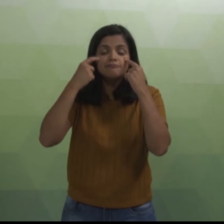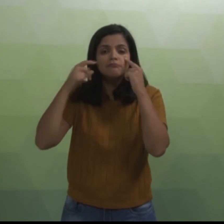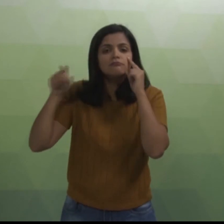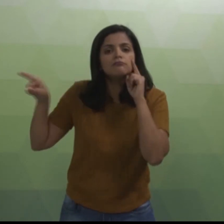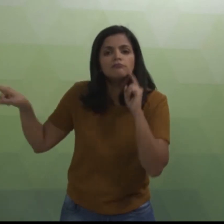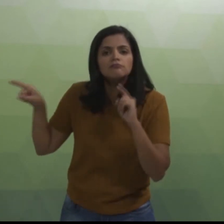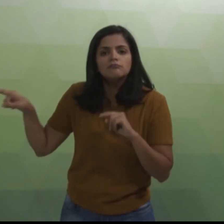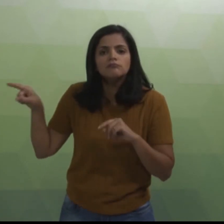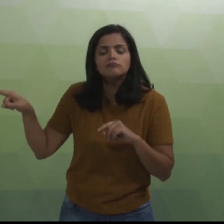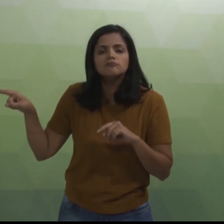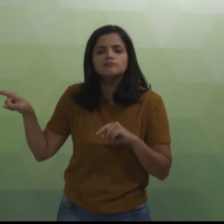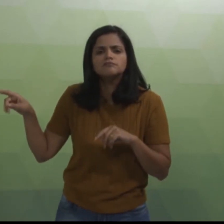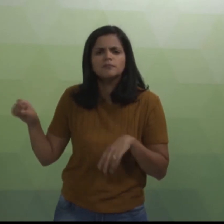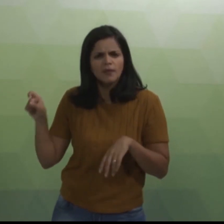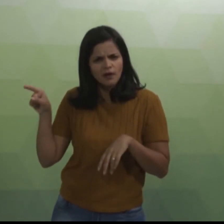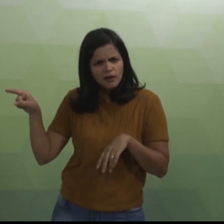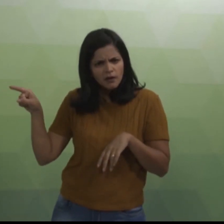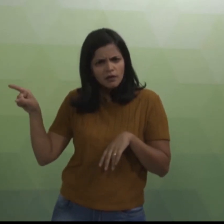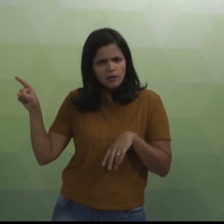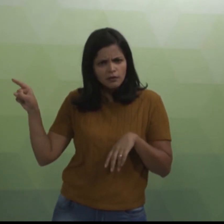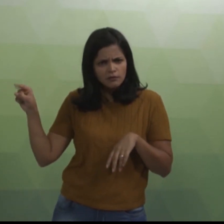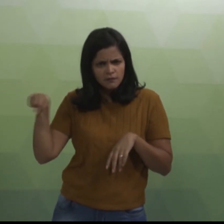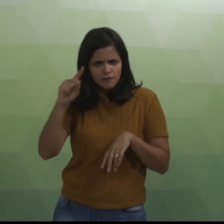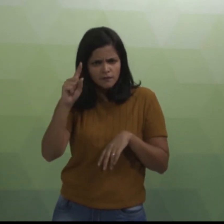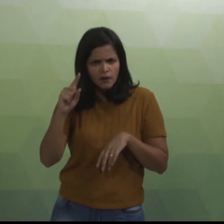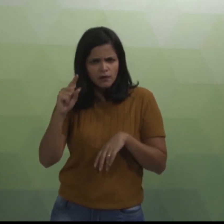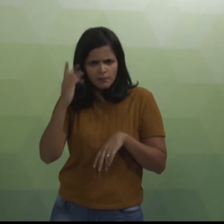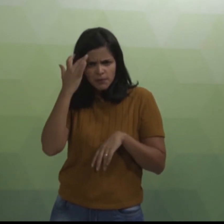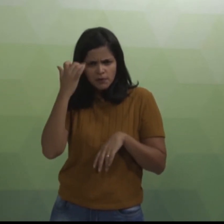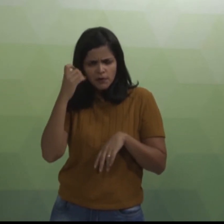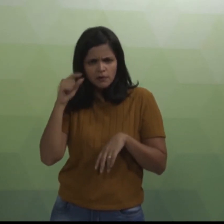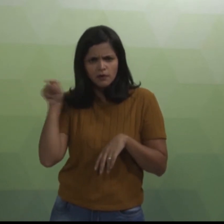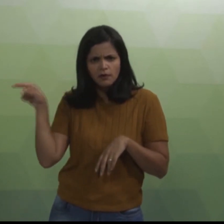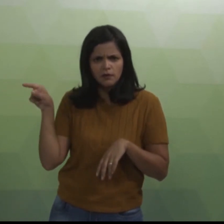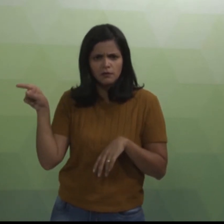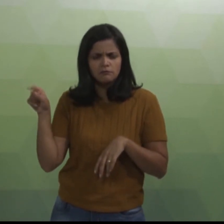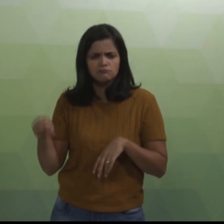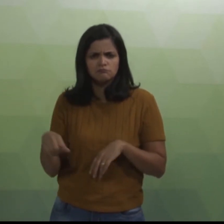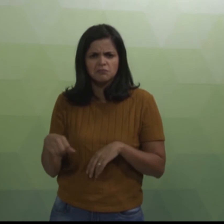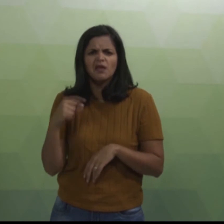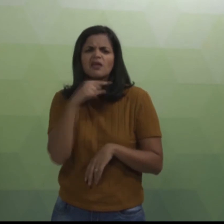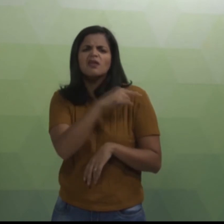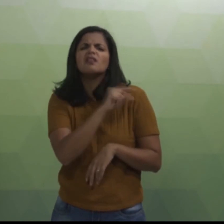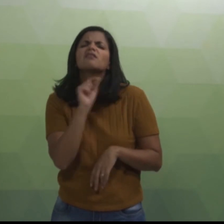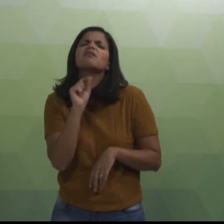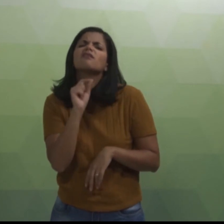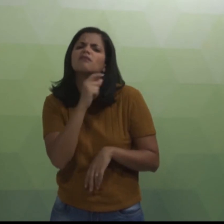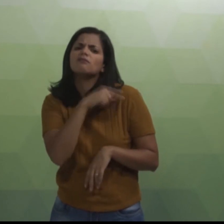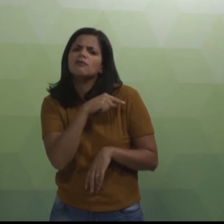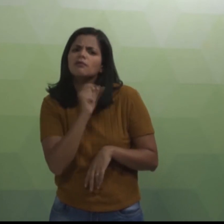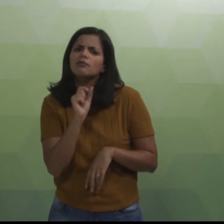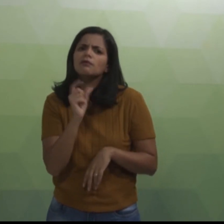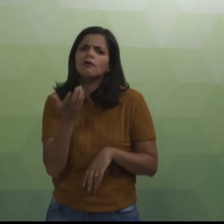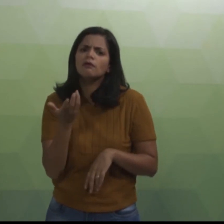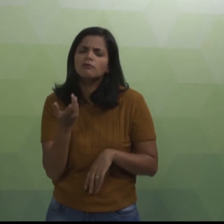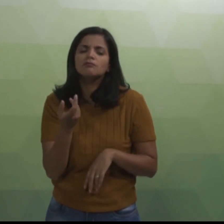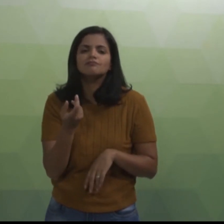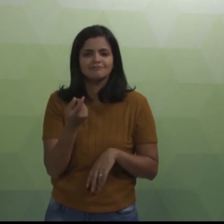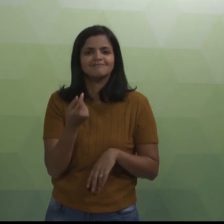Se eu marco, aponto e olho, não é terceira pessoa. A terceira pessoa não há o olhar. Quando eu faço